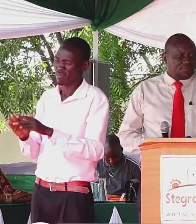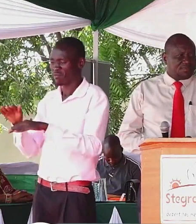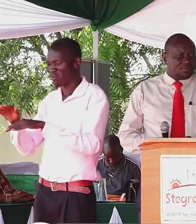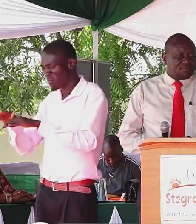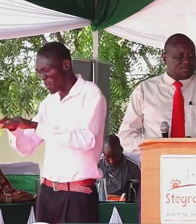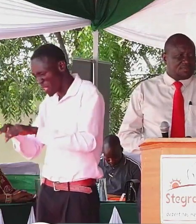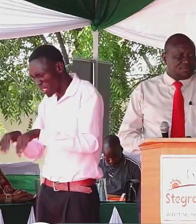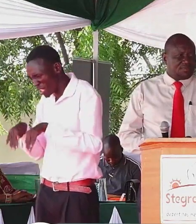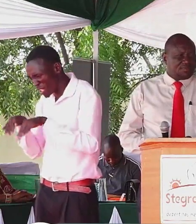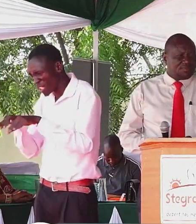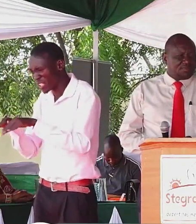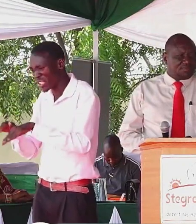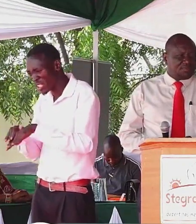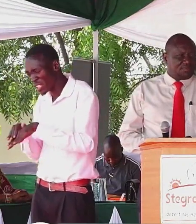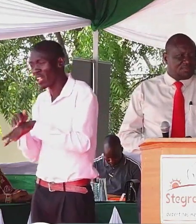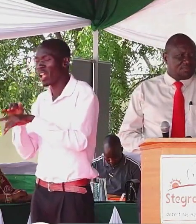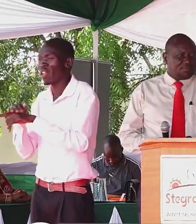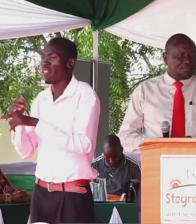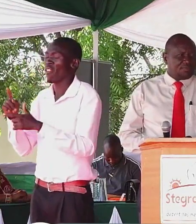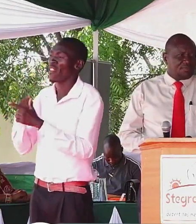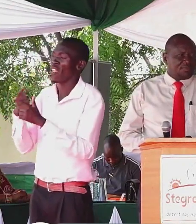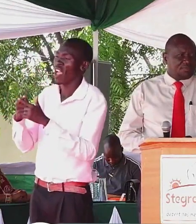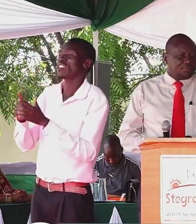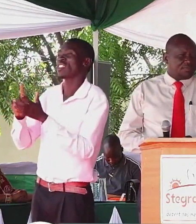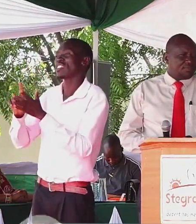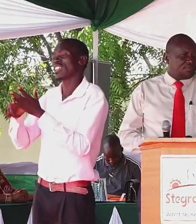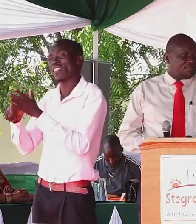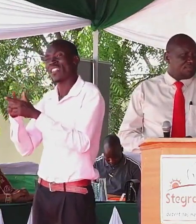kuamuka, kutembea kidogo na mambo itakuwa by